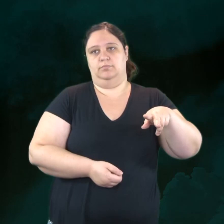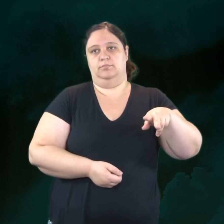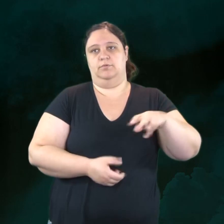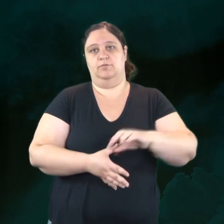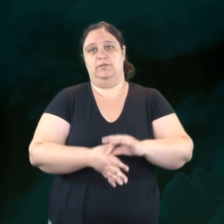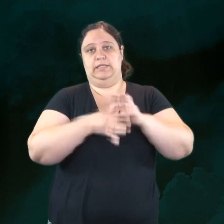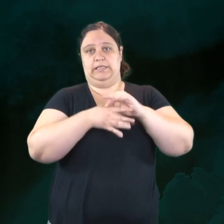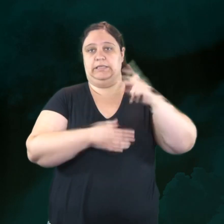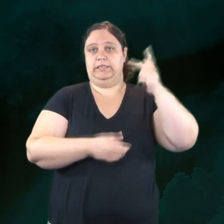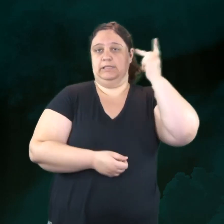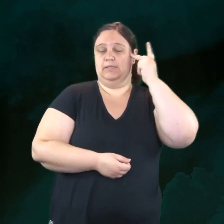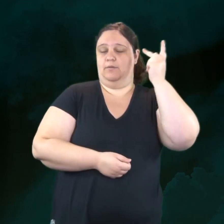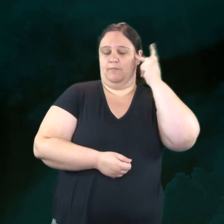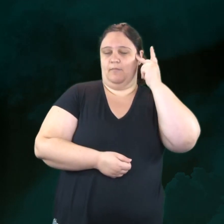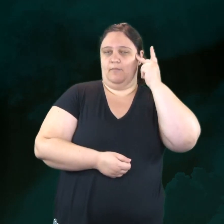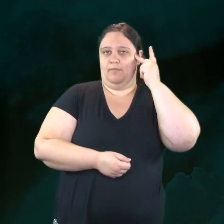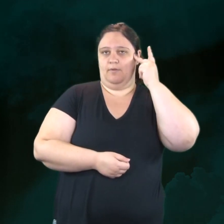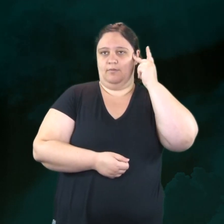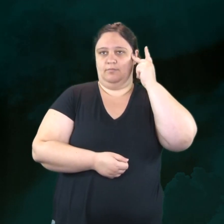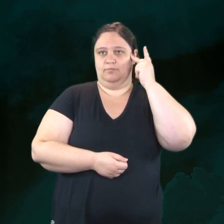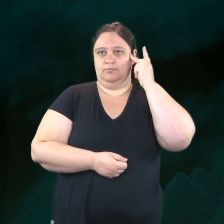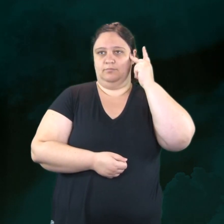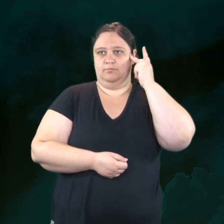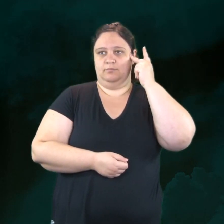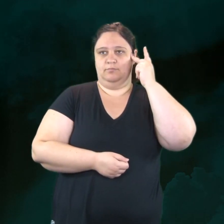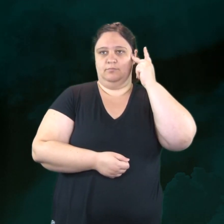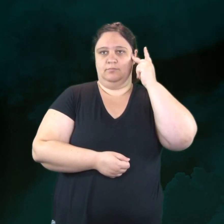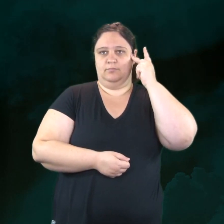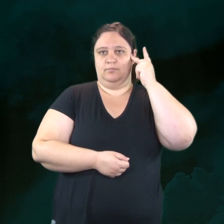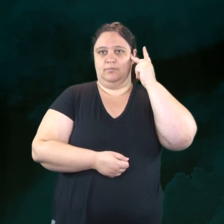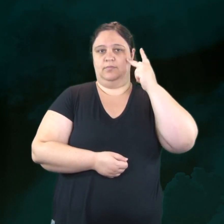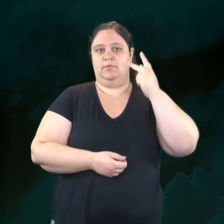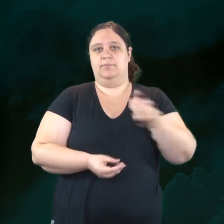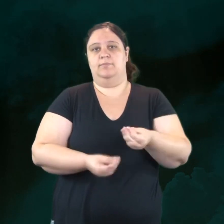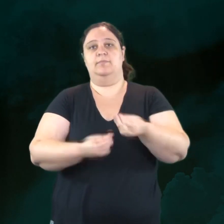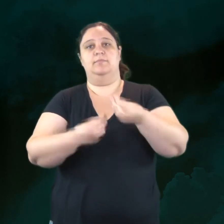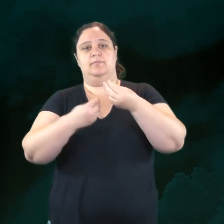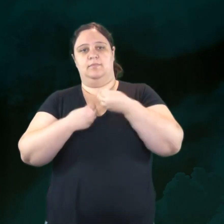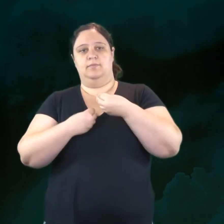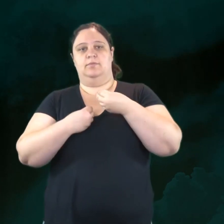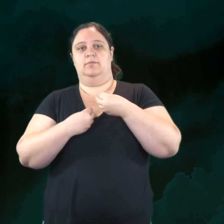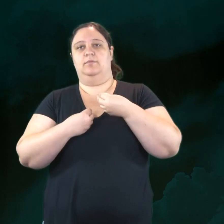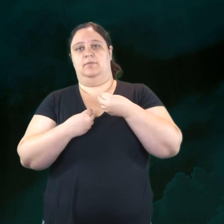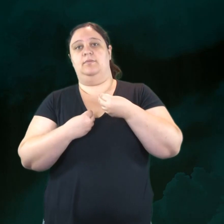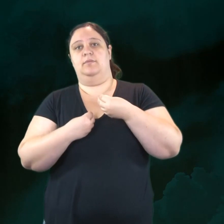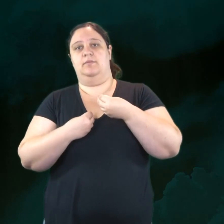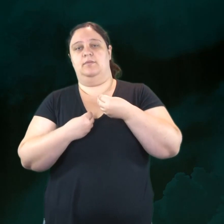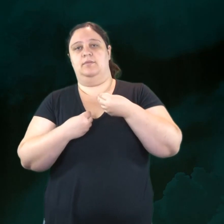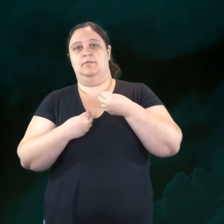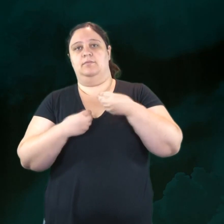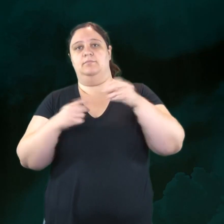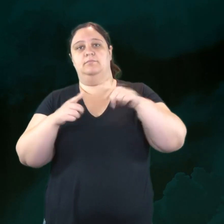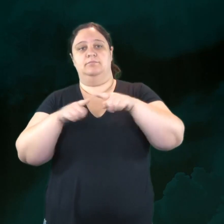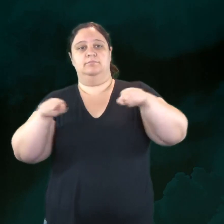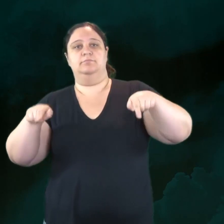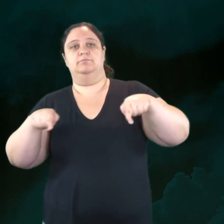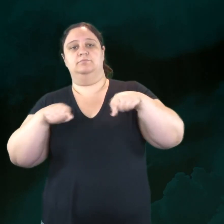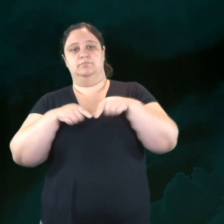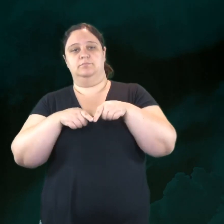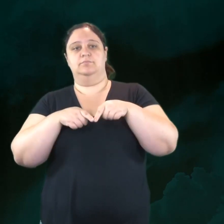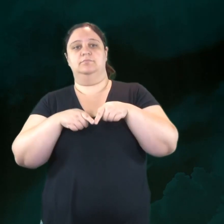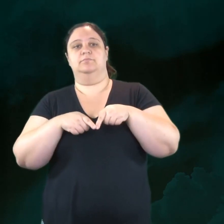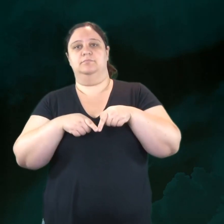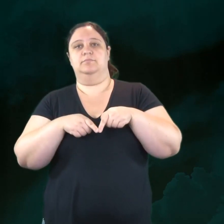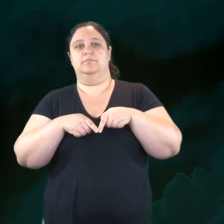prontamente nos cederam esse auditório, porque eles sabem que esse auditório foi feito